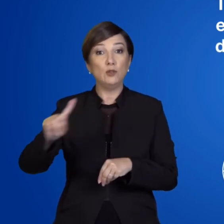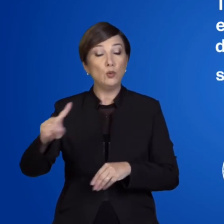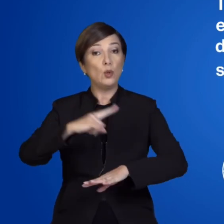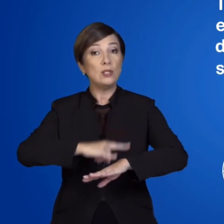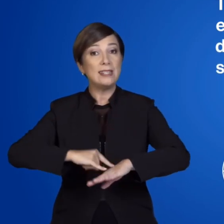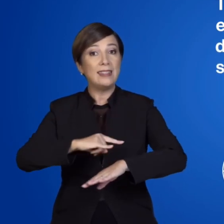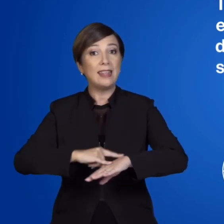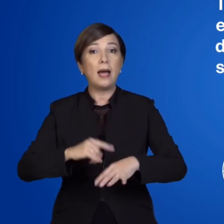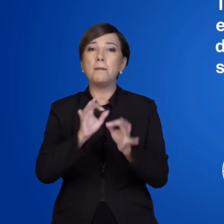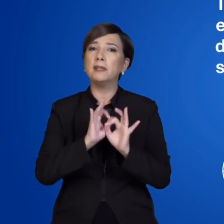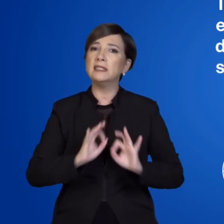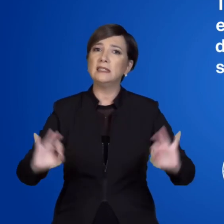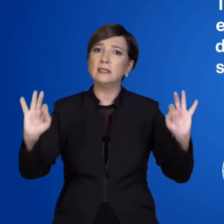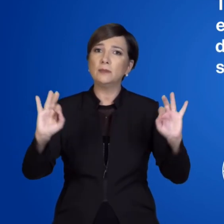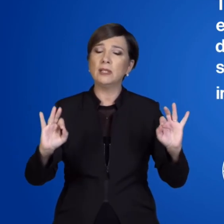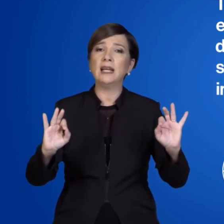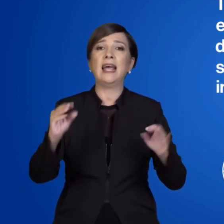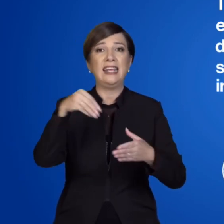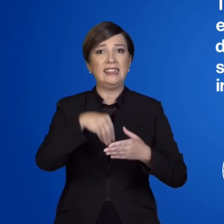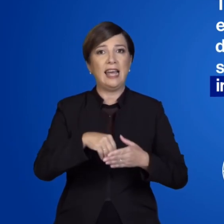settembre sono disponibili su